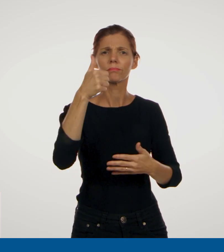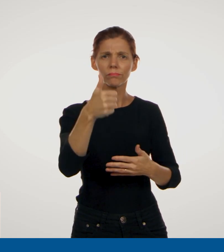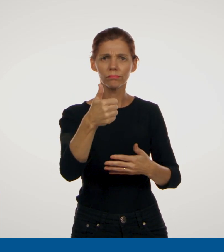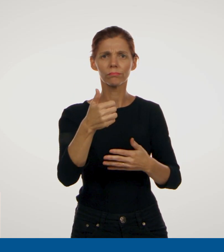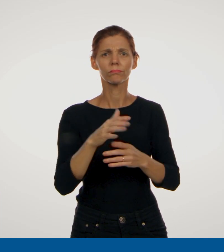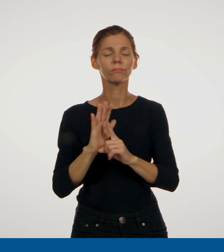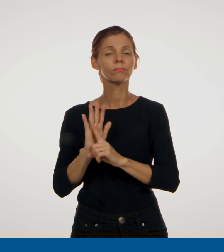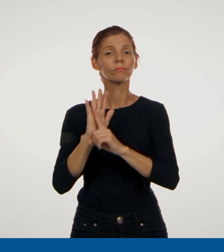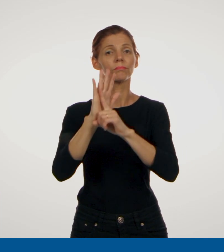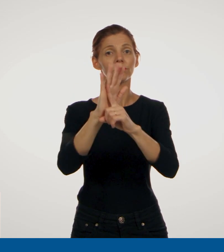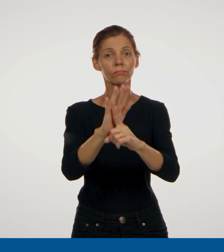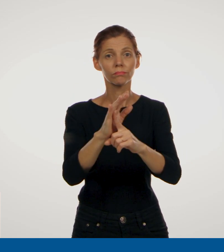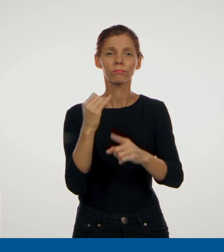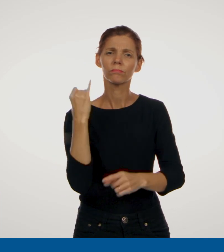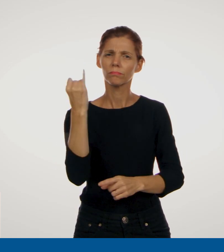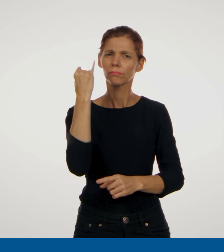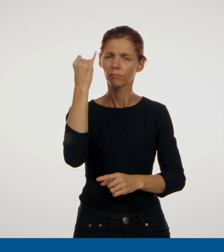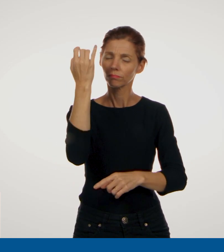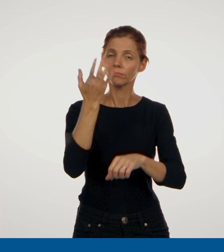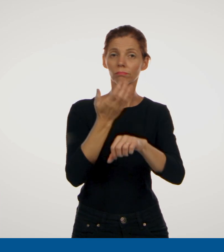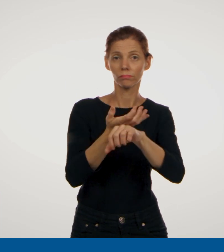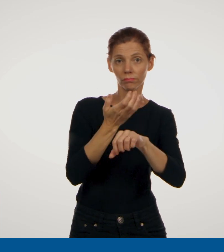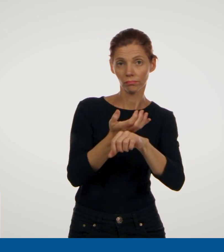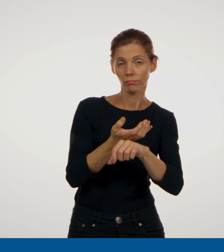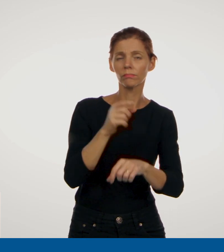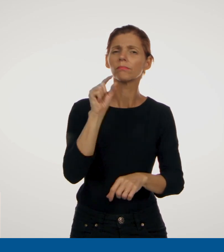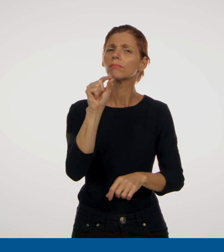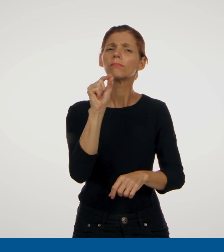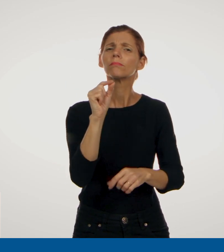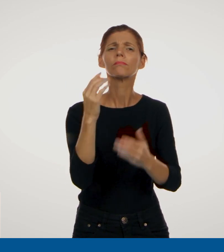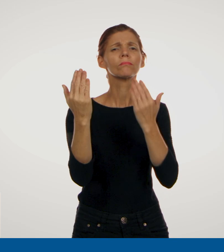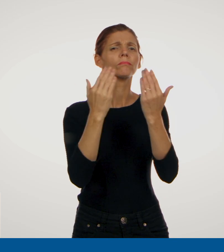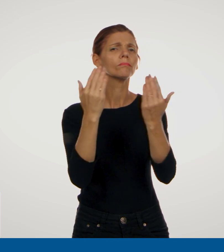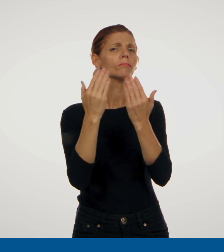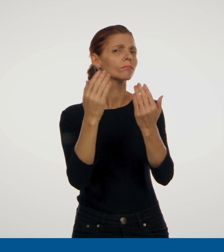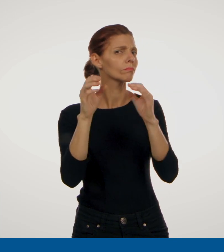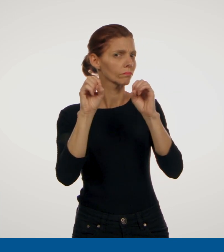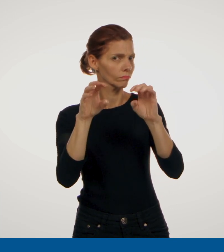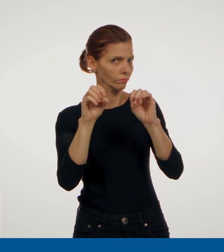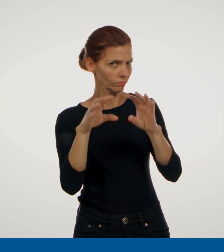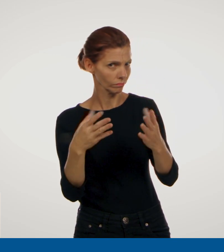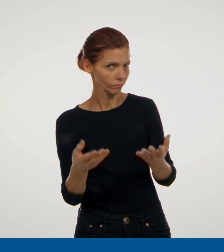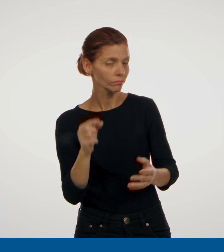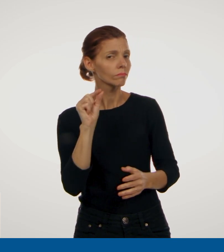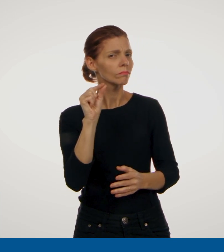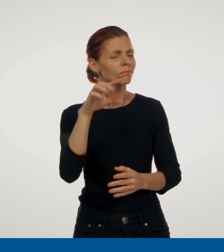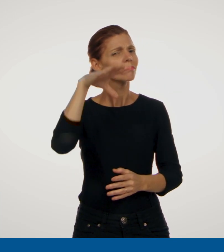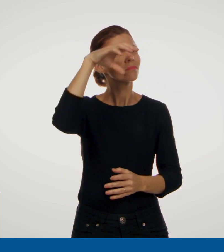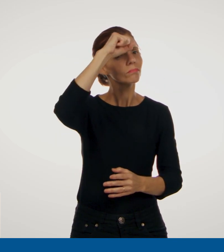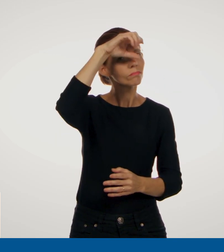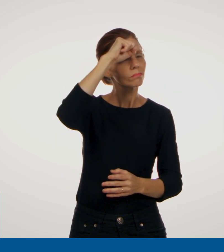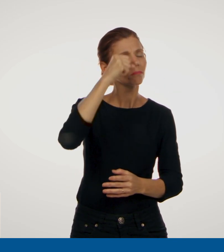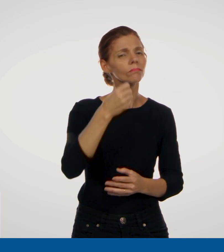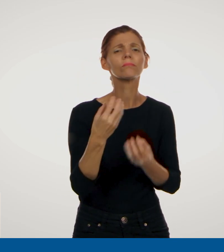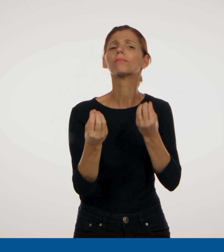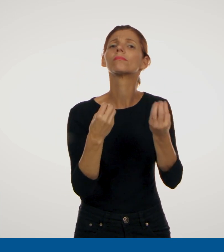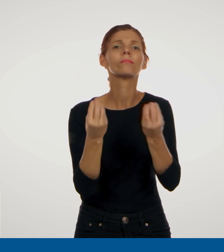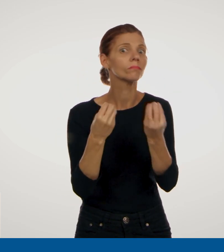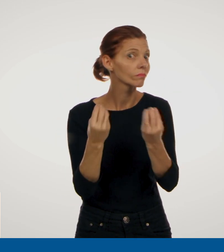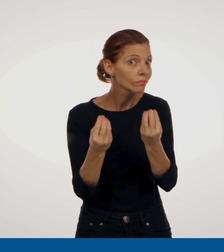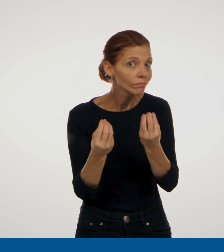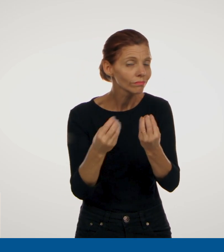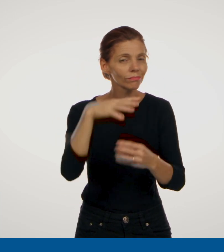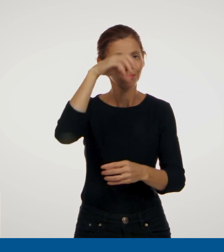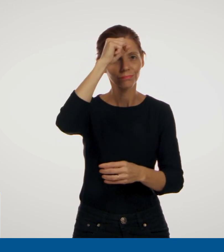primeiro tópico desta unidade abordará a importância dessa disciplina, o que é a psicologia da educação, o que é aprender,